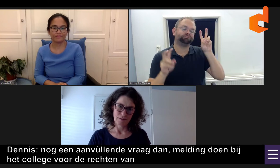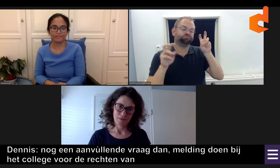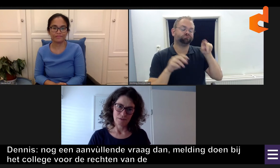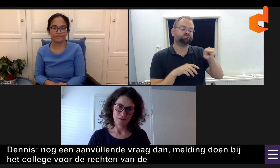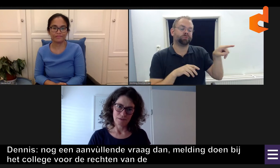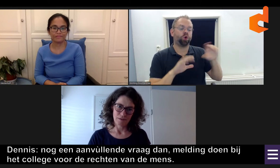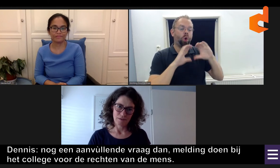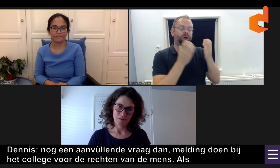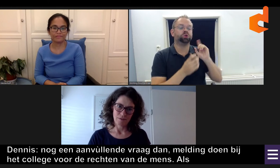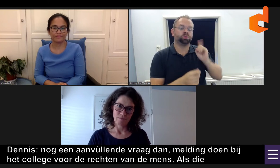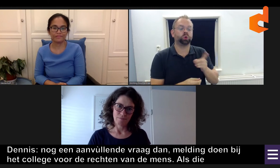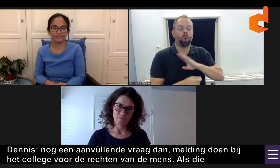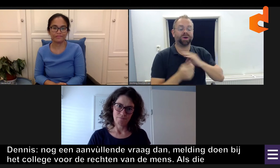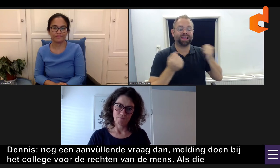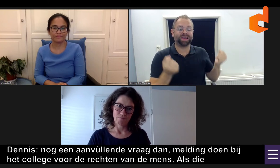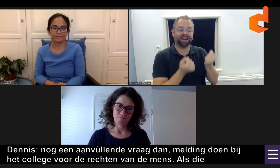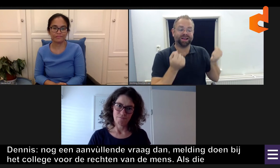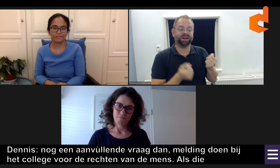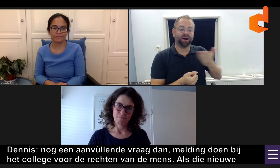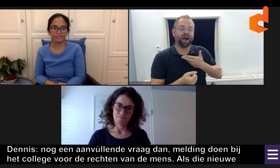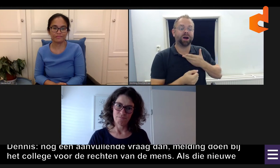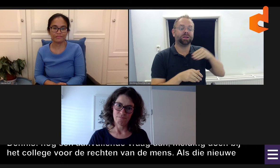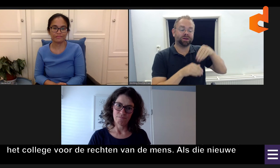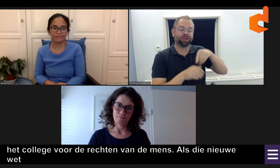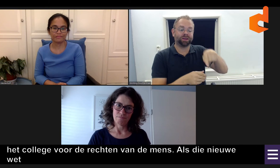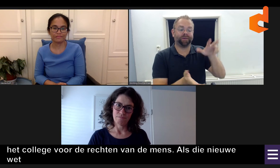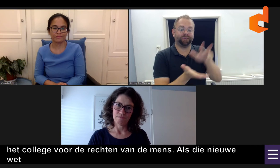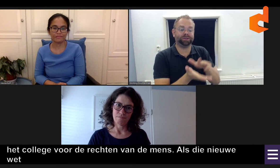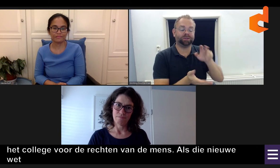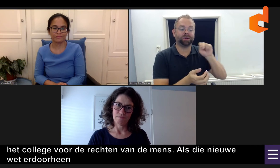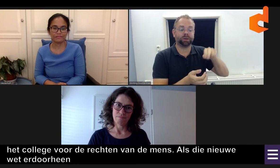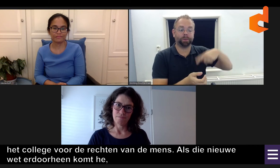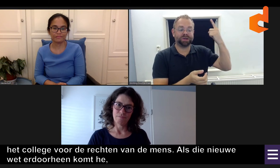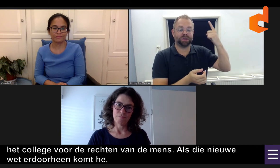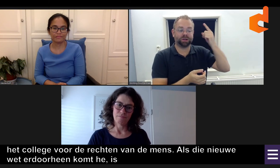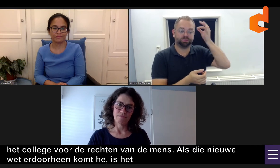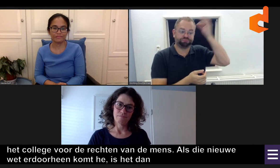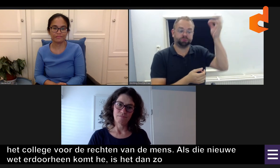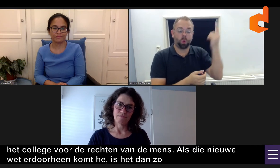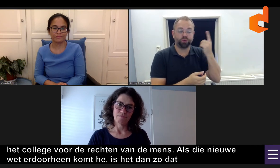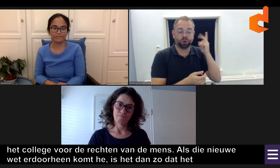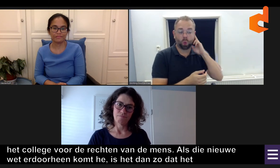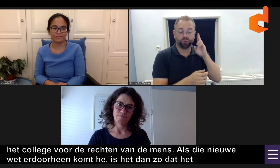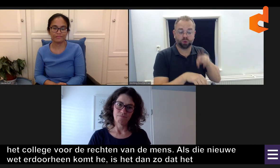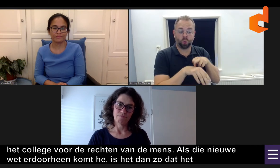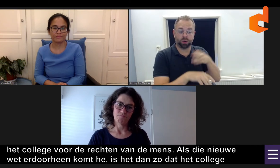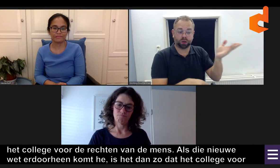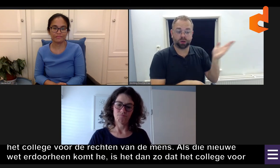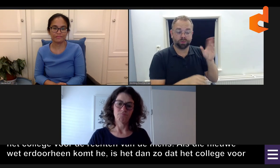Als die nieuwe wet er nou doorheen komt, is het dan zo dat de College voor de Rechten van de Mens, de medewerkers, dan ook training moeten krijgen,